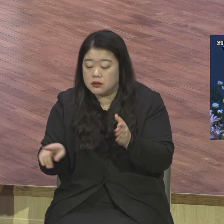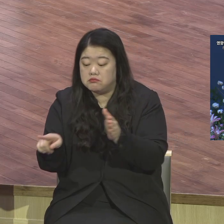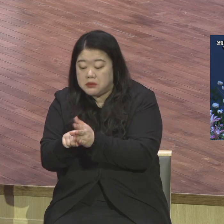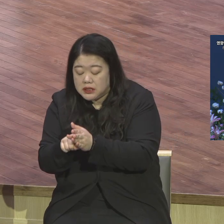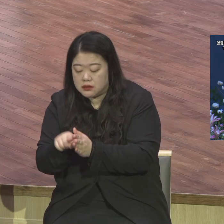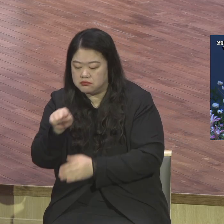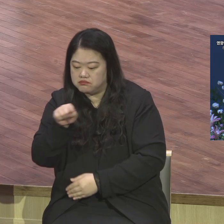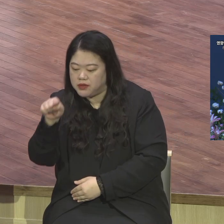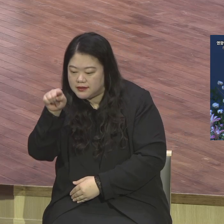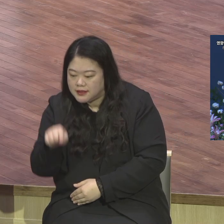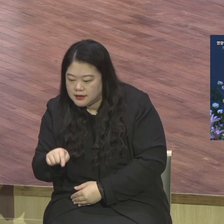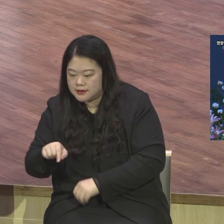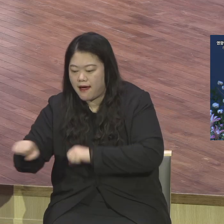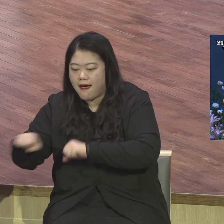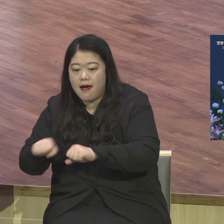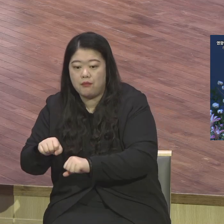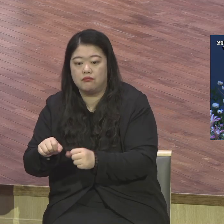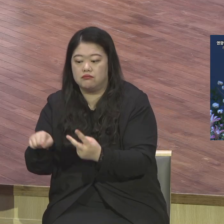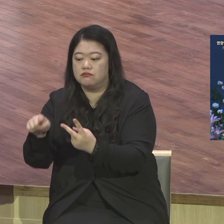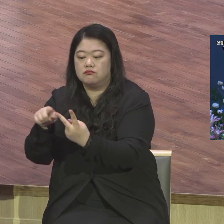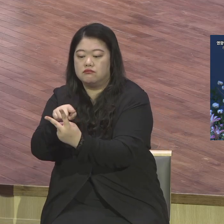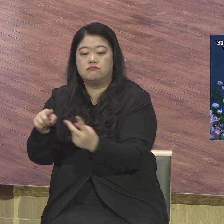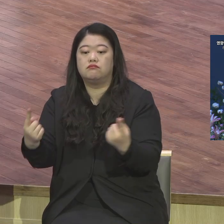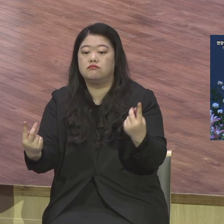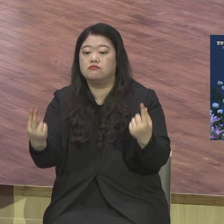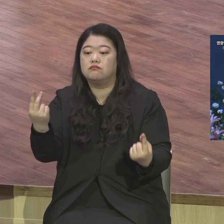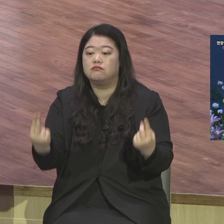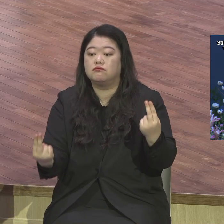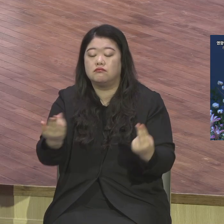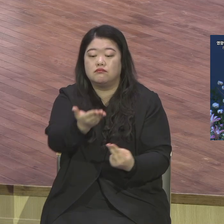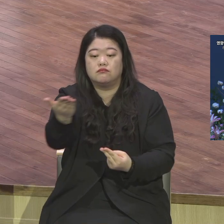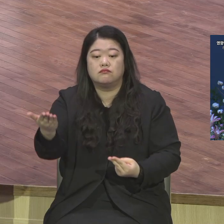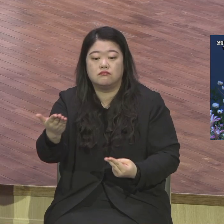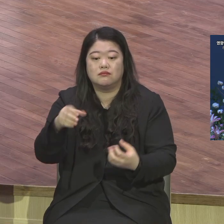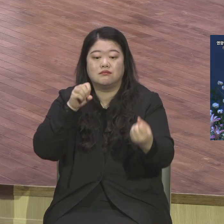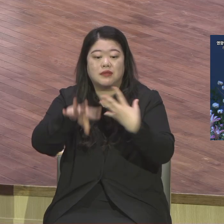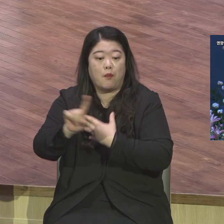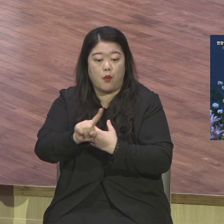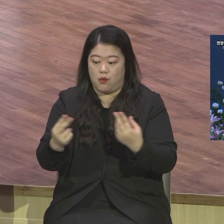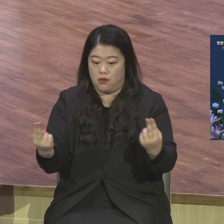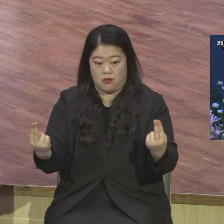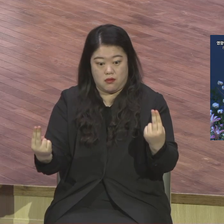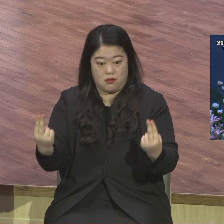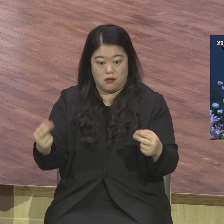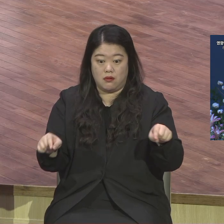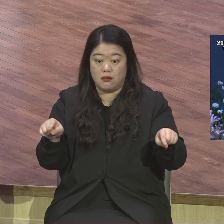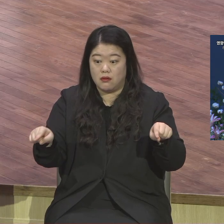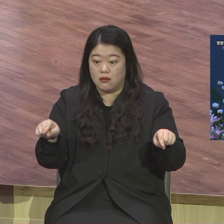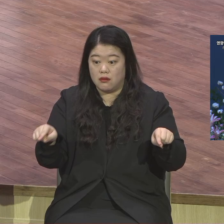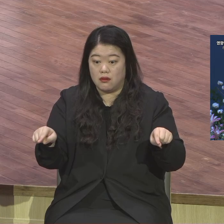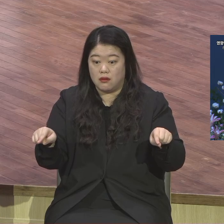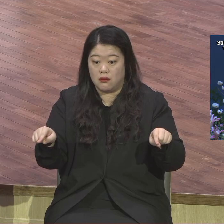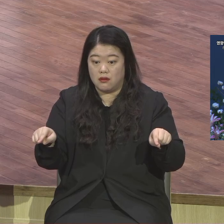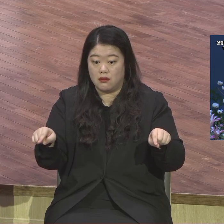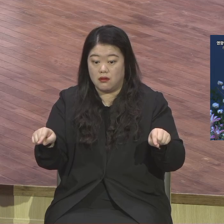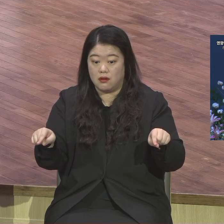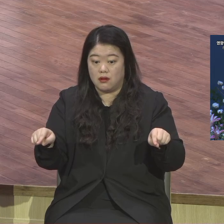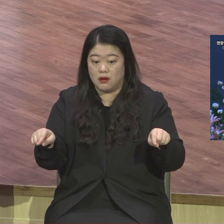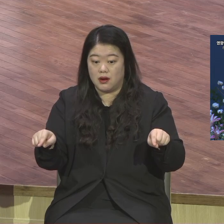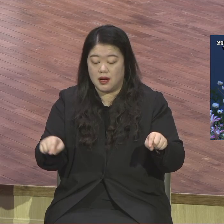믿음으로 의롭다 함을 받는 것이 정답입니다. 그러니까 헷갈리면 절대 안 돼요.